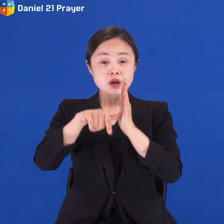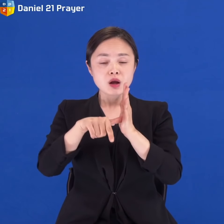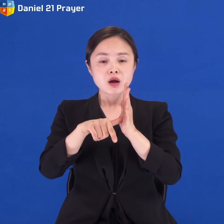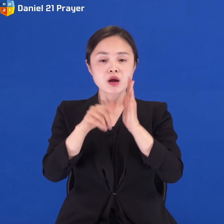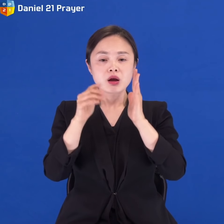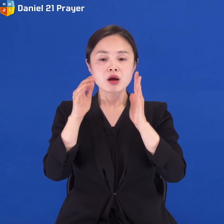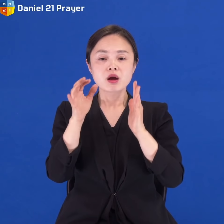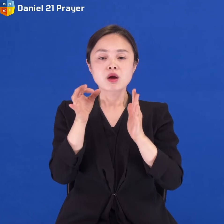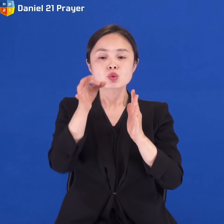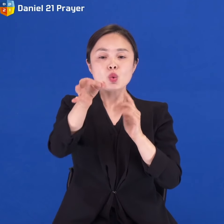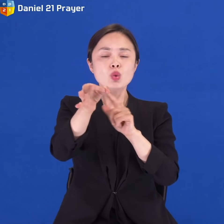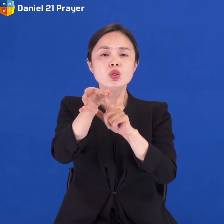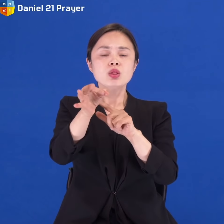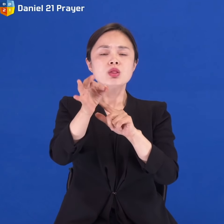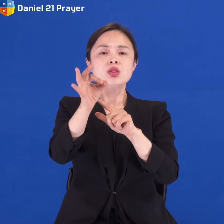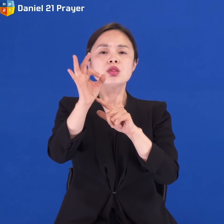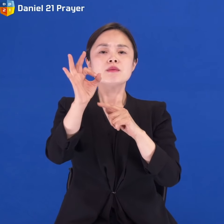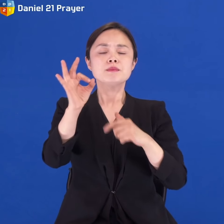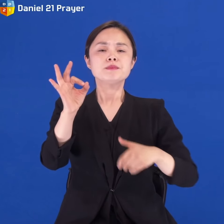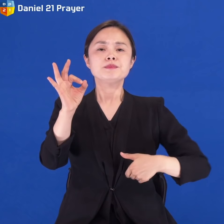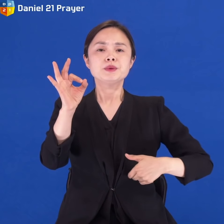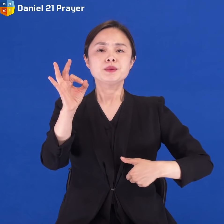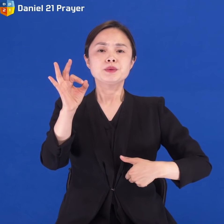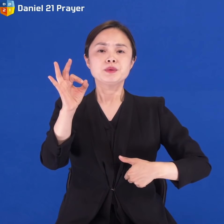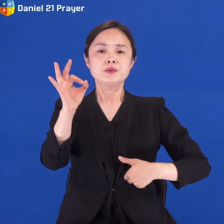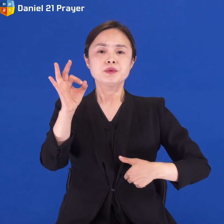끊임없이 연계고리가 끊어지지 않으면서